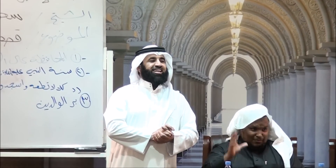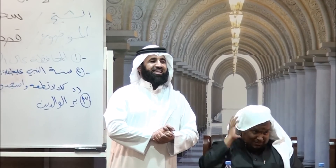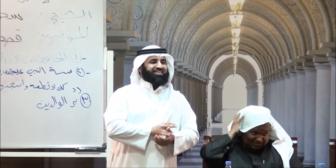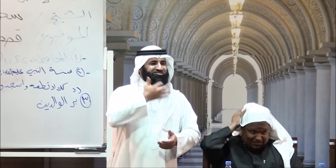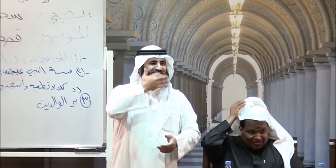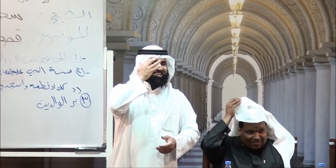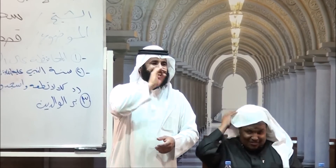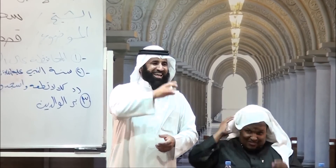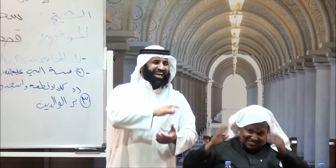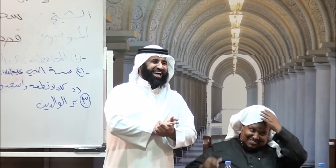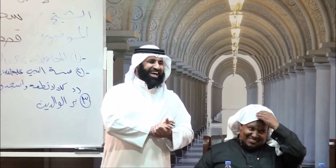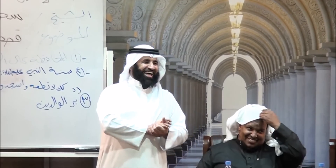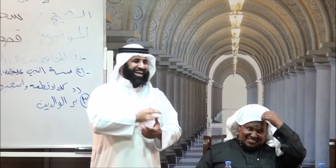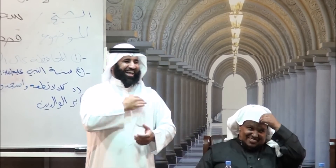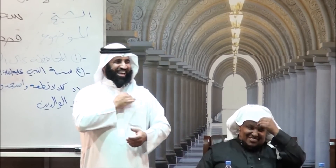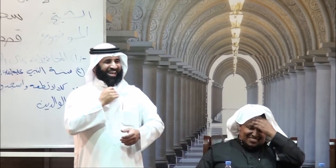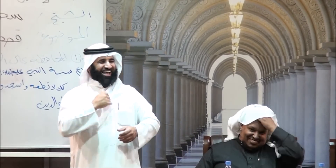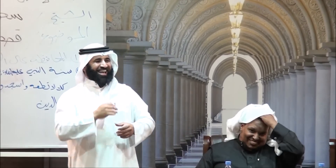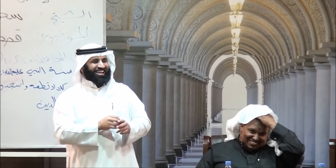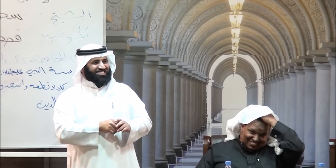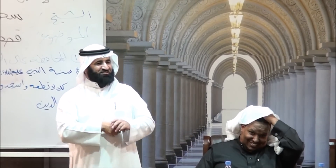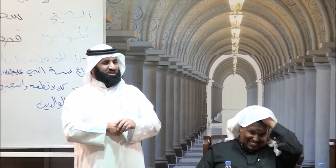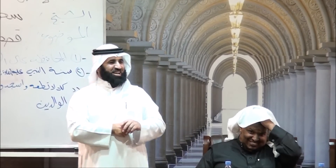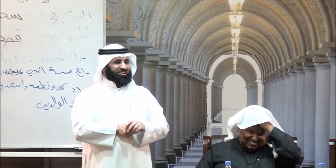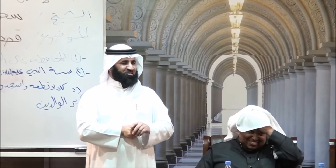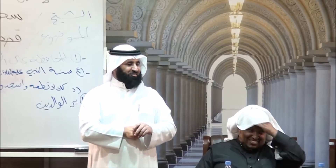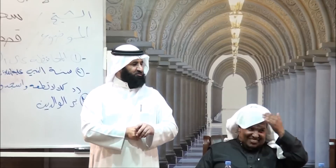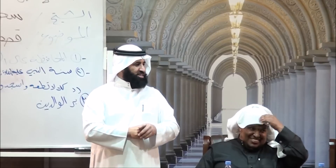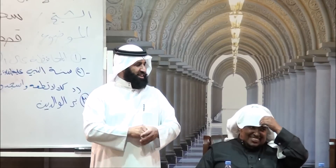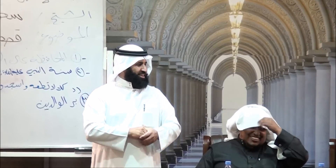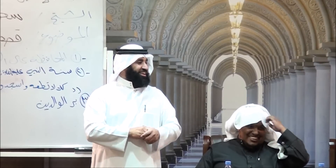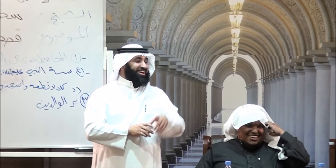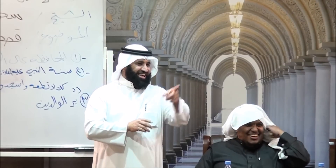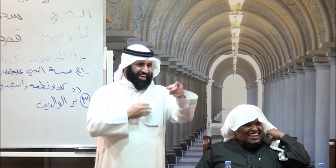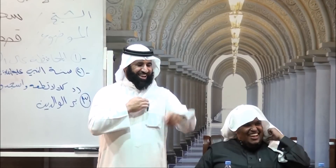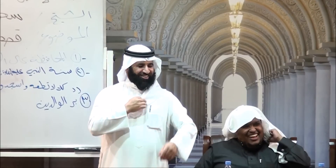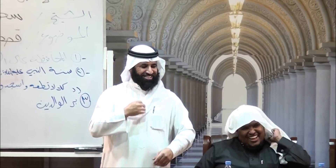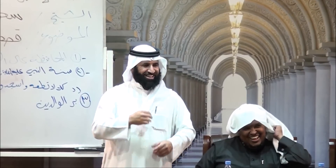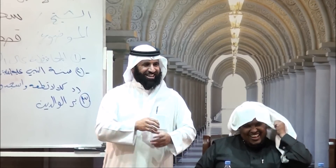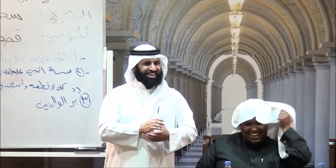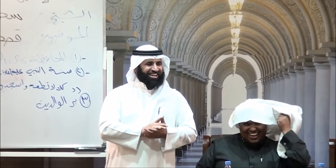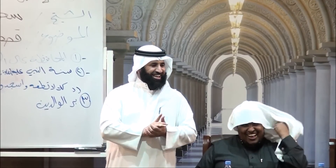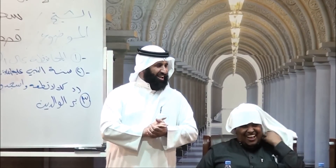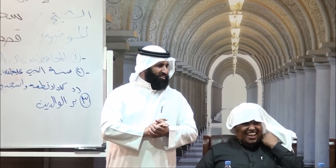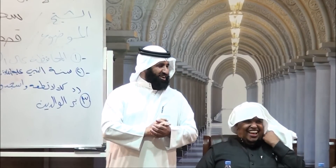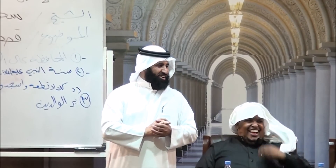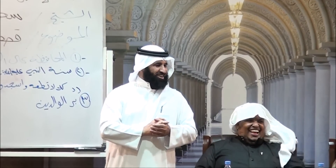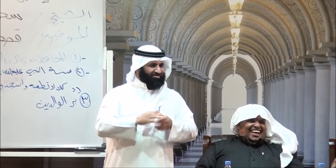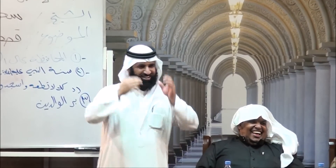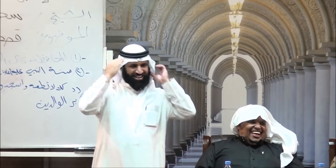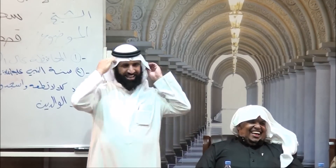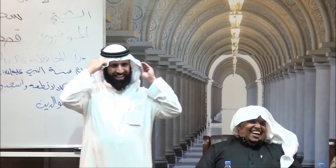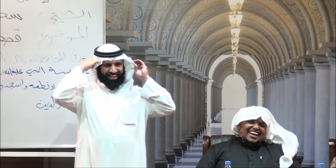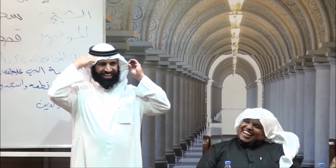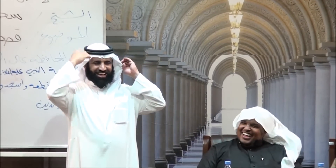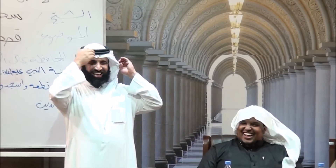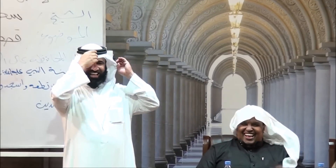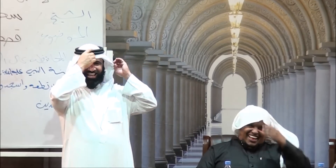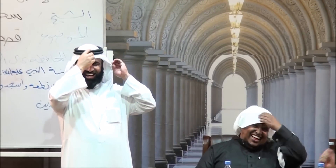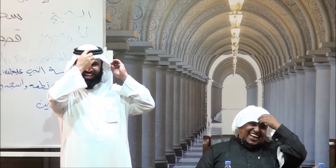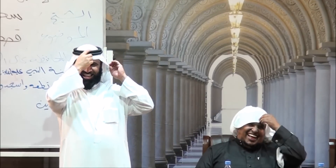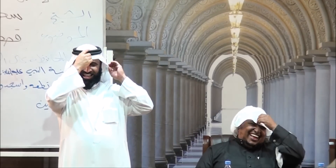طيب ابشر ابشر الاسبوع الجاي في الوقت